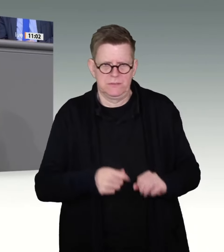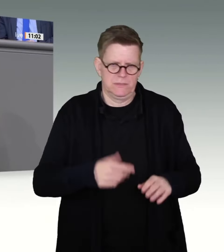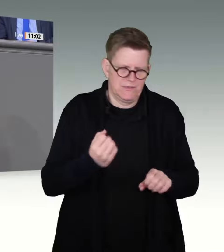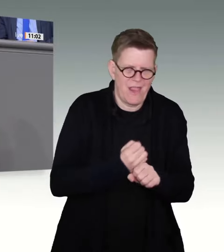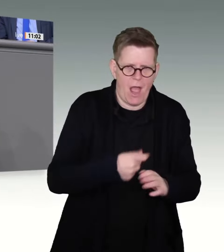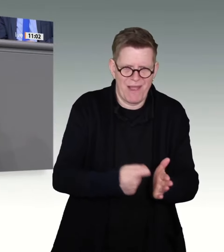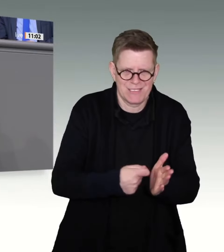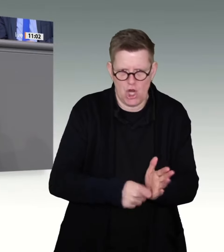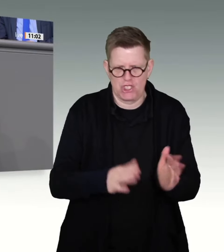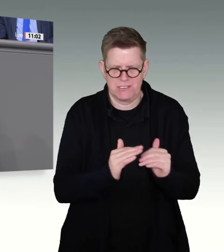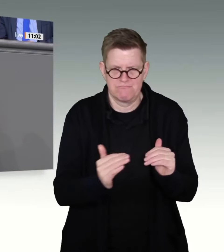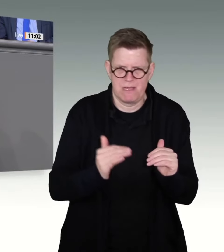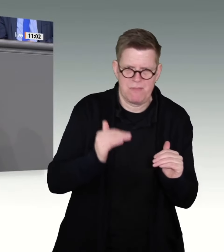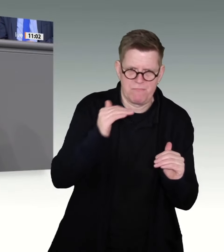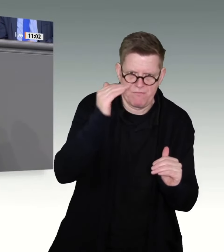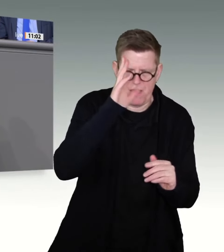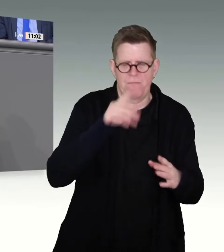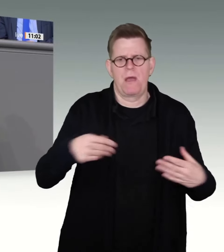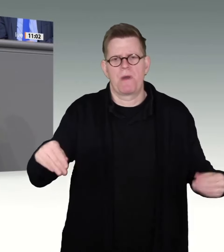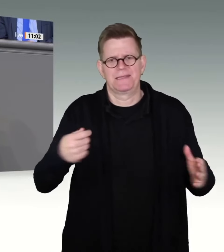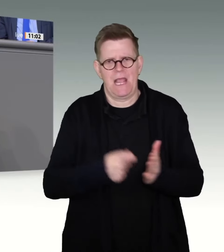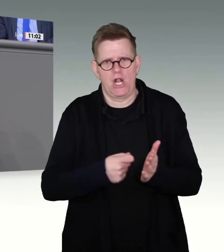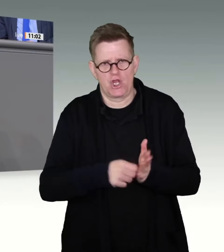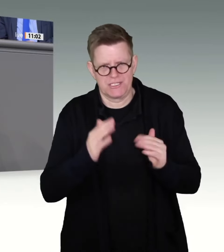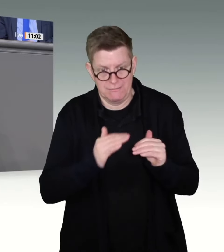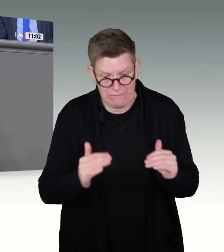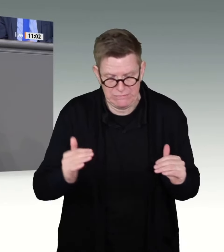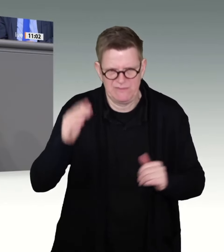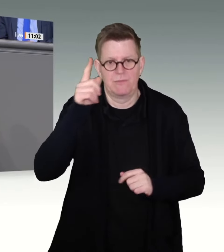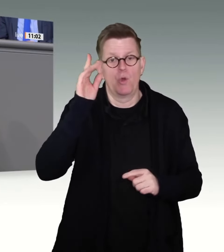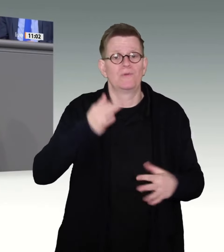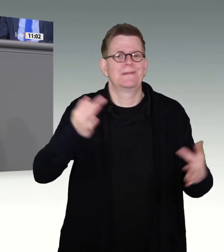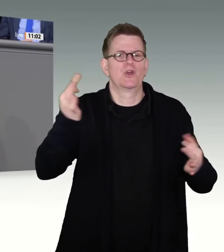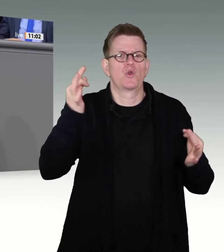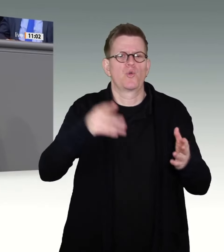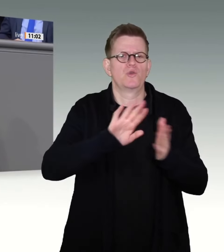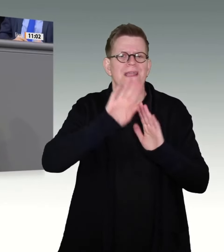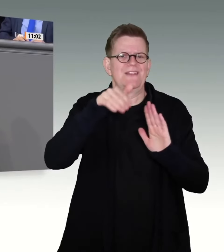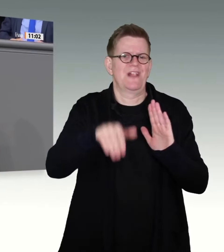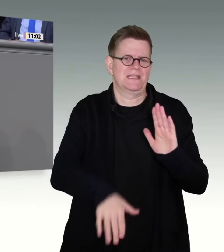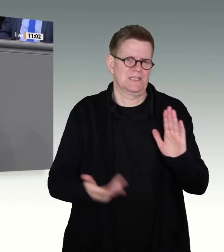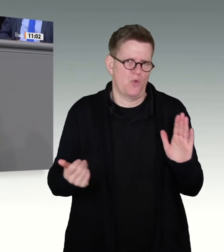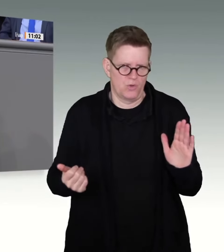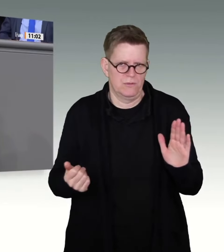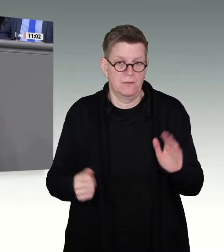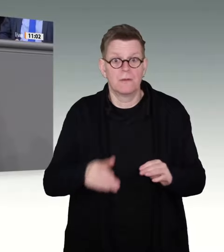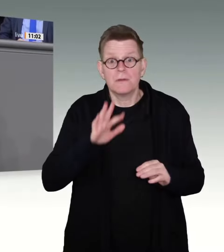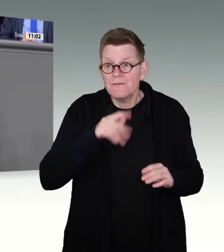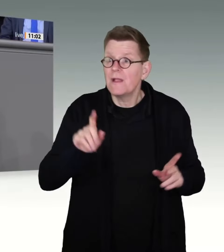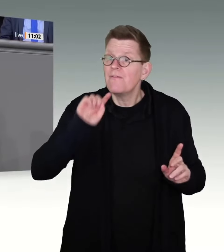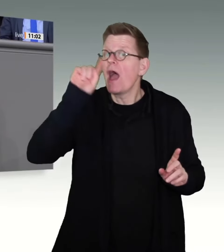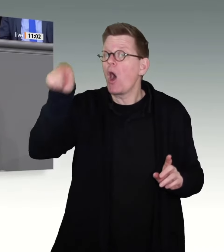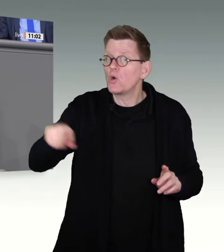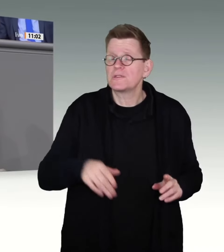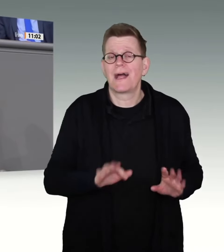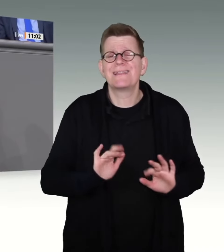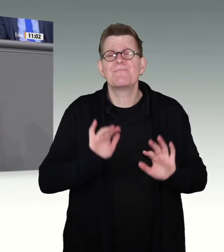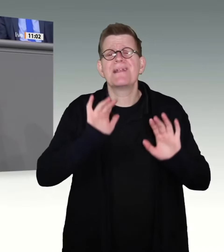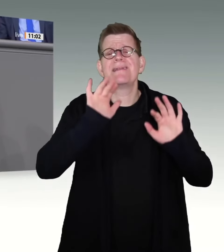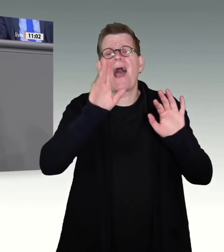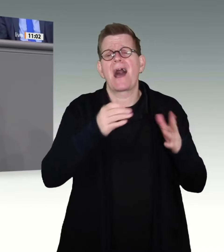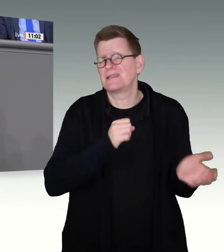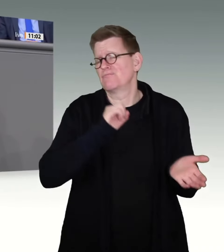Arbeitskosten und Materialkosten. Es liegt an der grünen Inflation. Es liegt an Milliarden, die ins Ausland verschenkt werden, anstatt sie für